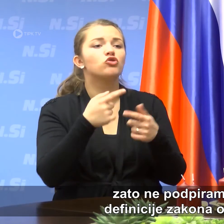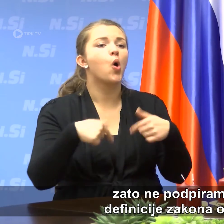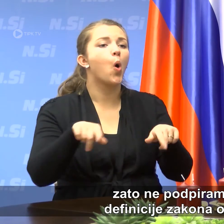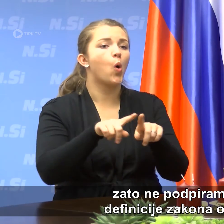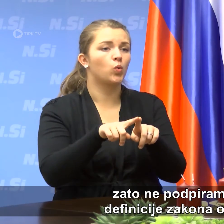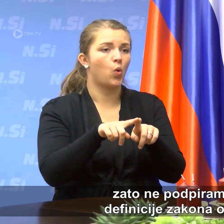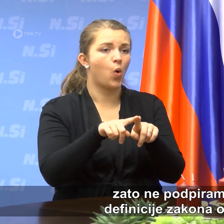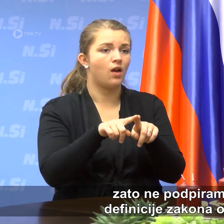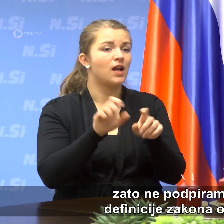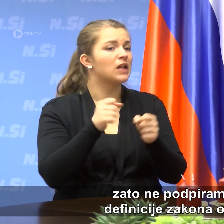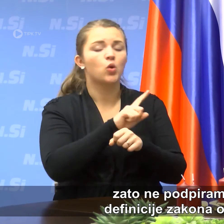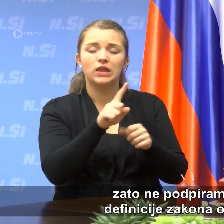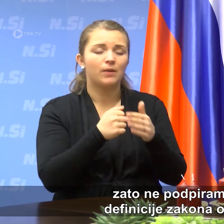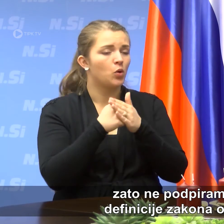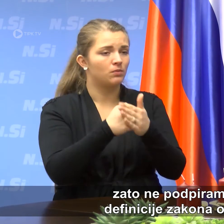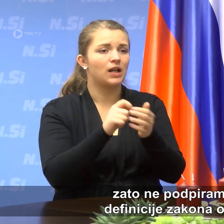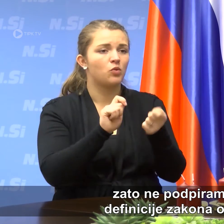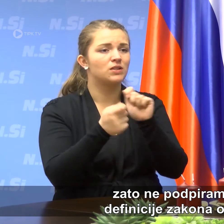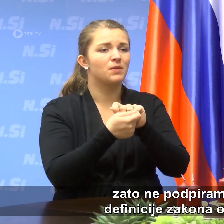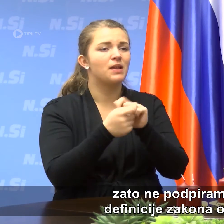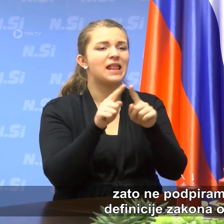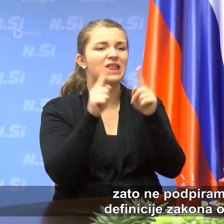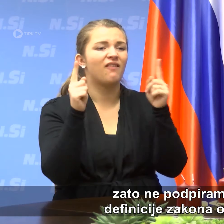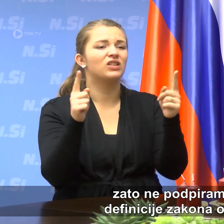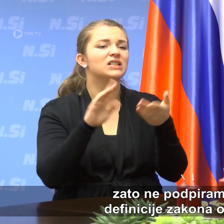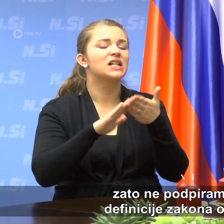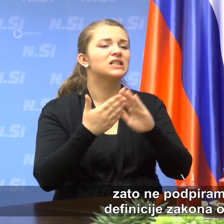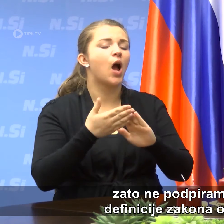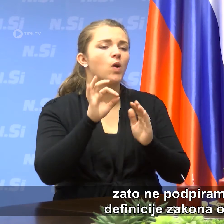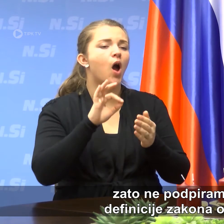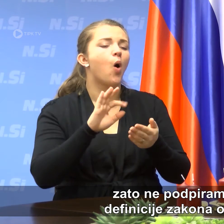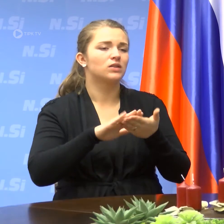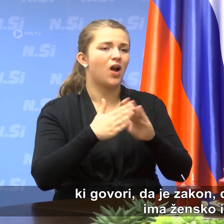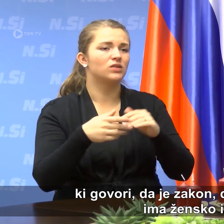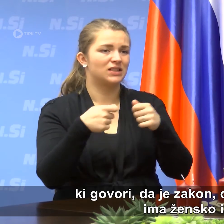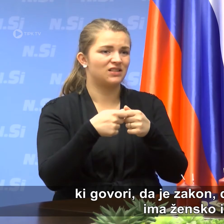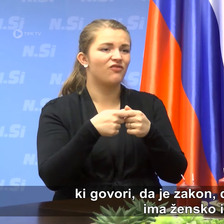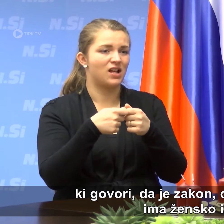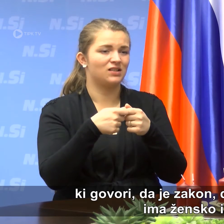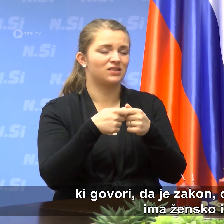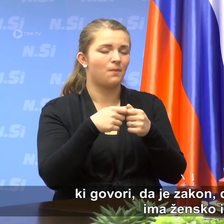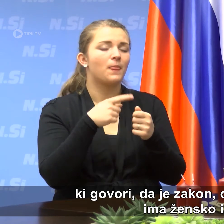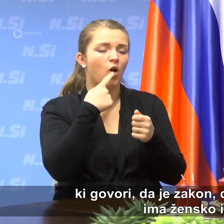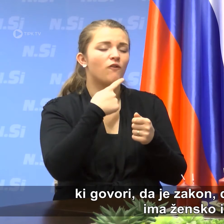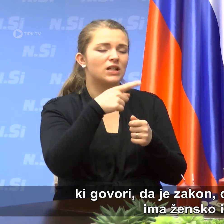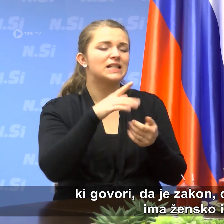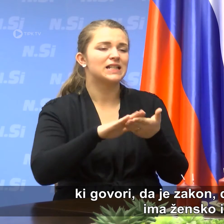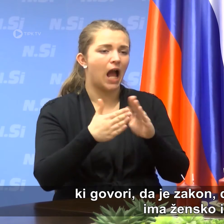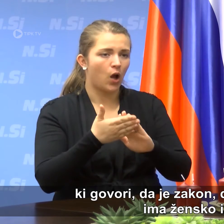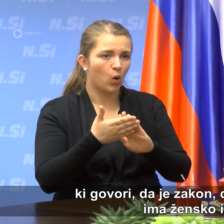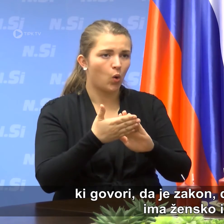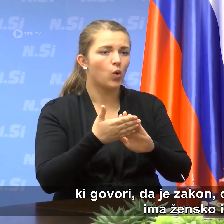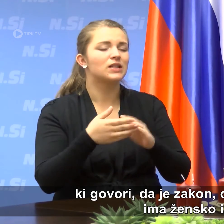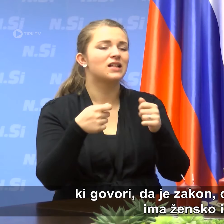zato ne podpiramo spremenjene definicije zakona o zakonski zvezi, ki govori, da je zakon, da